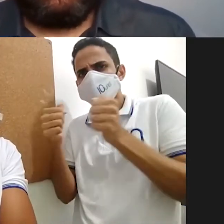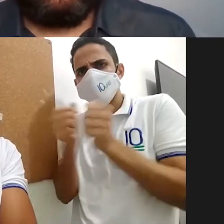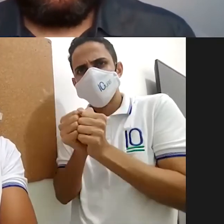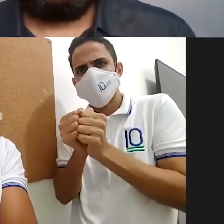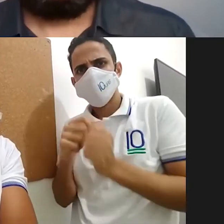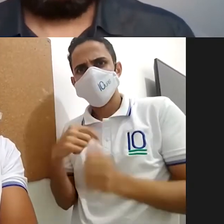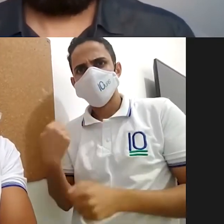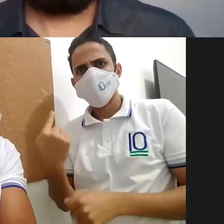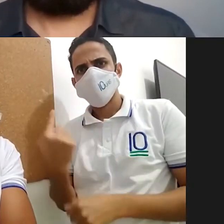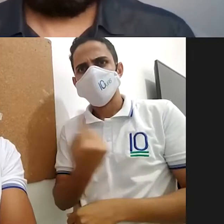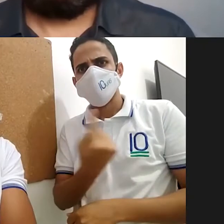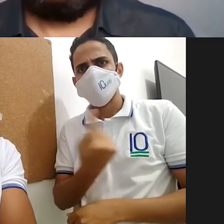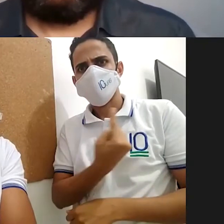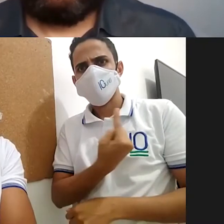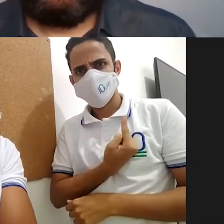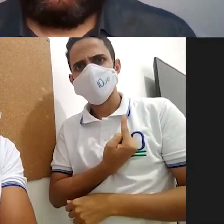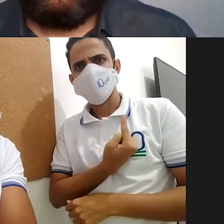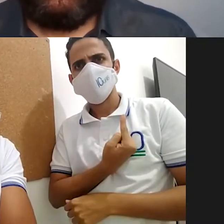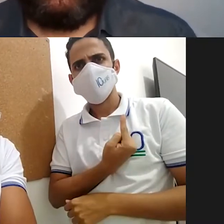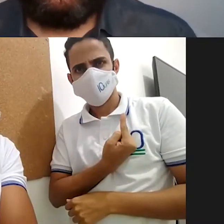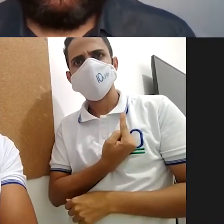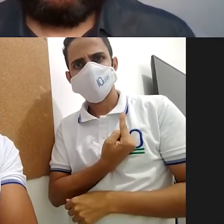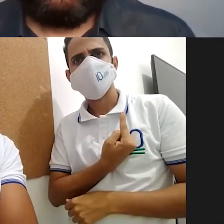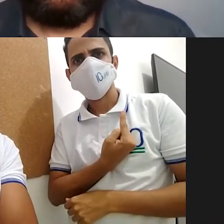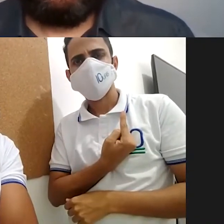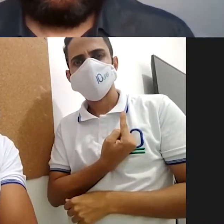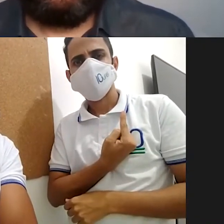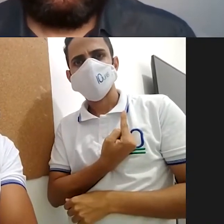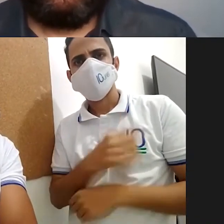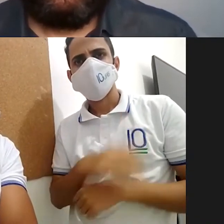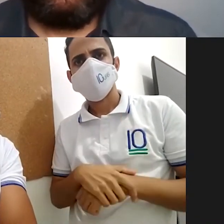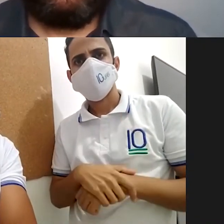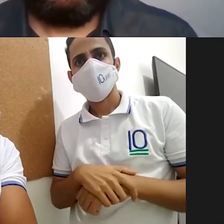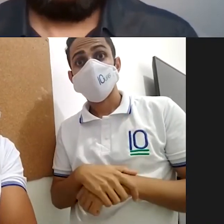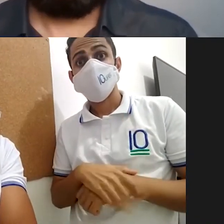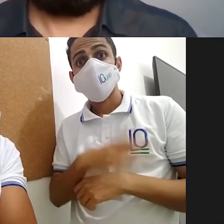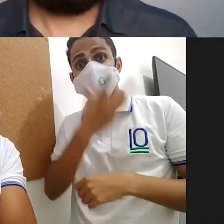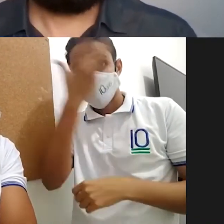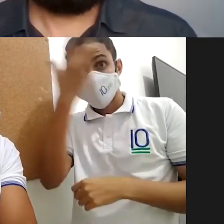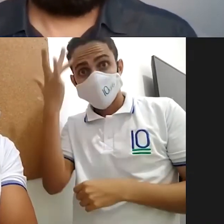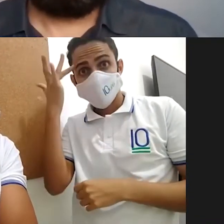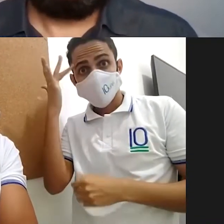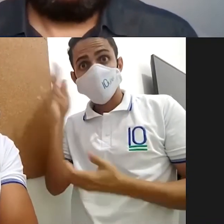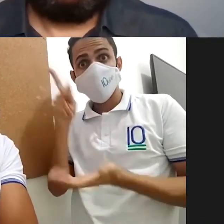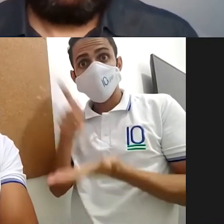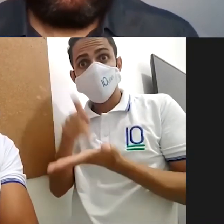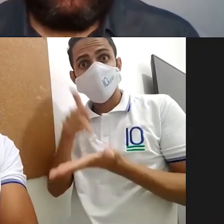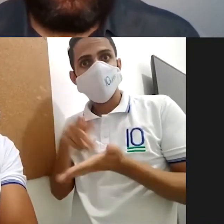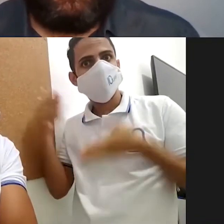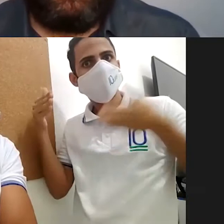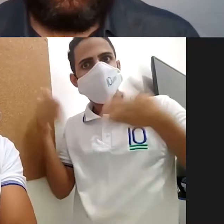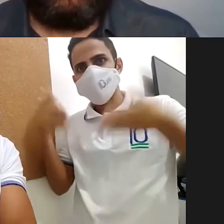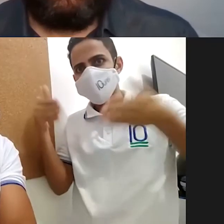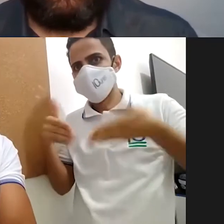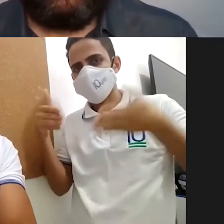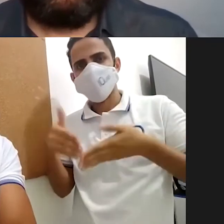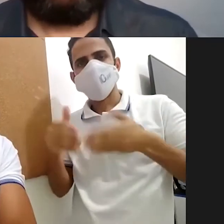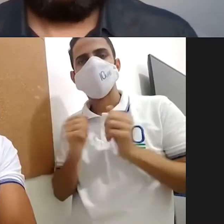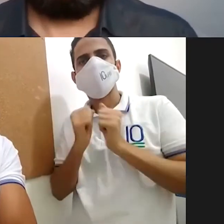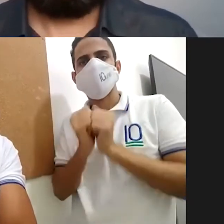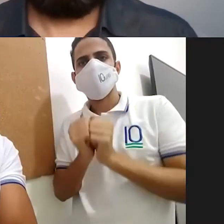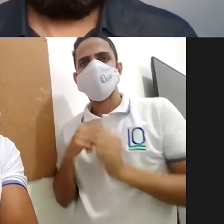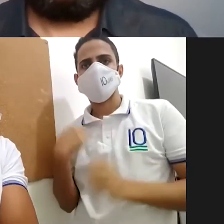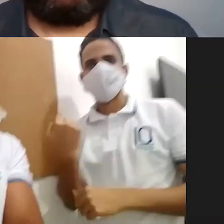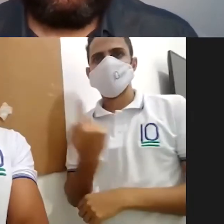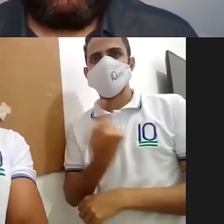Legislar. Então, eles vão participar diretamente do nosso mandato, trazendo sugestões,